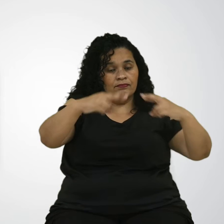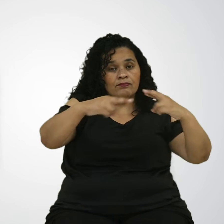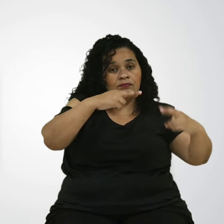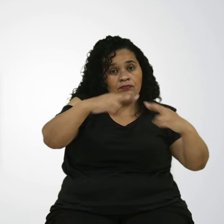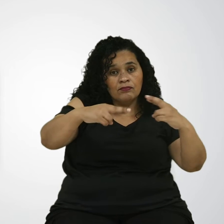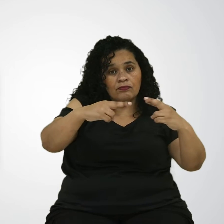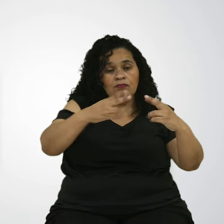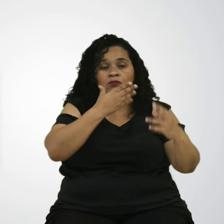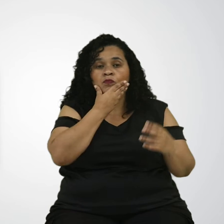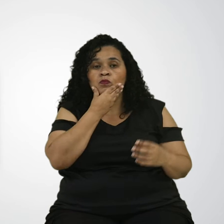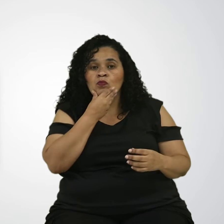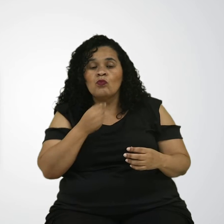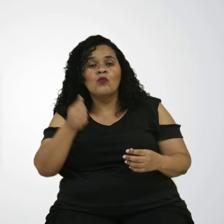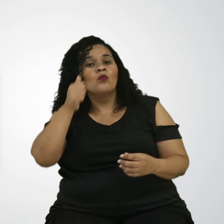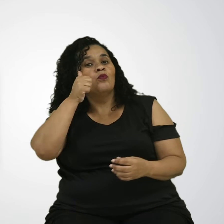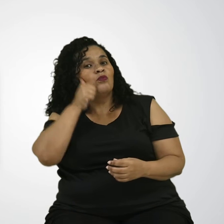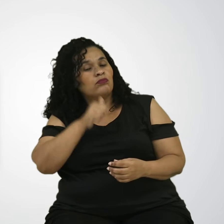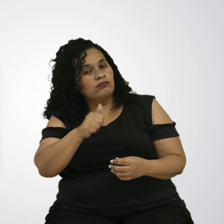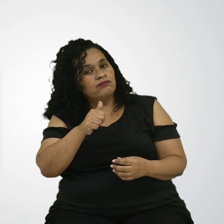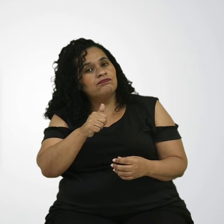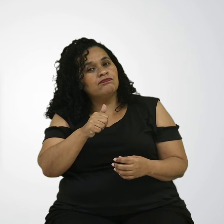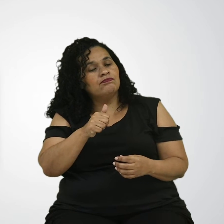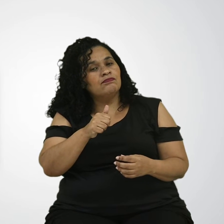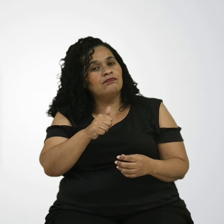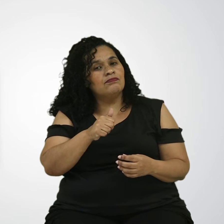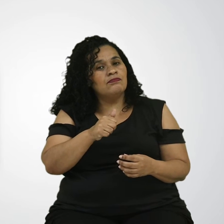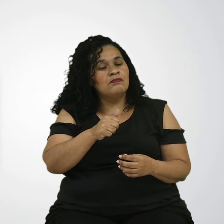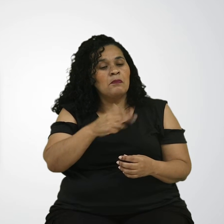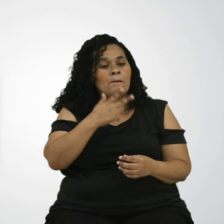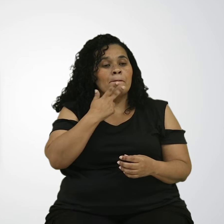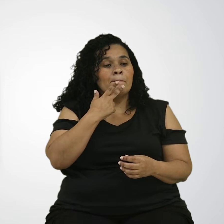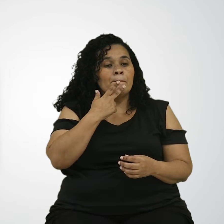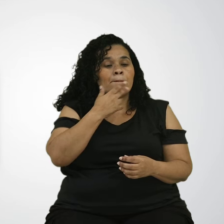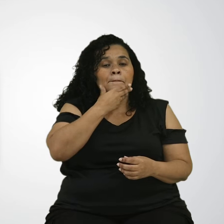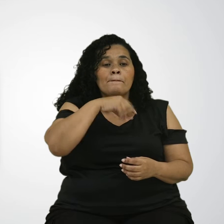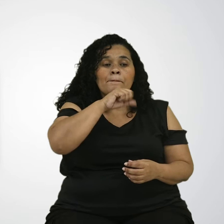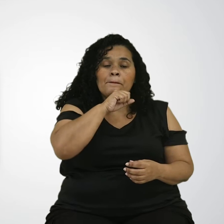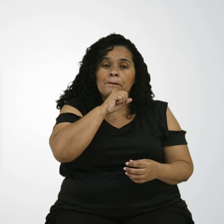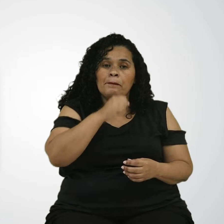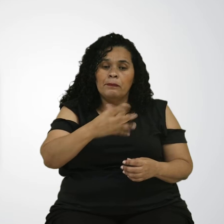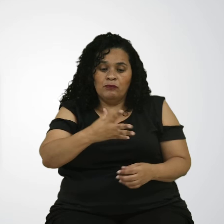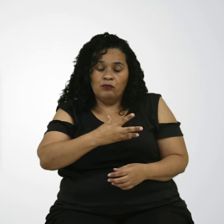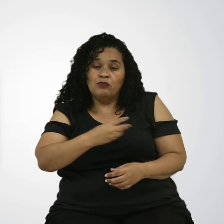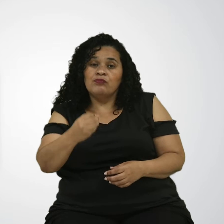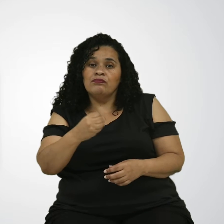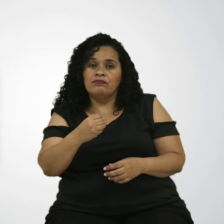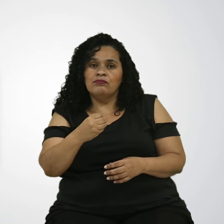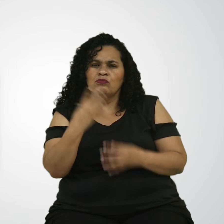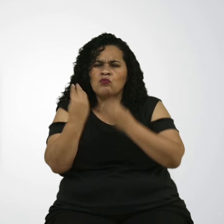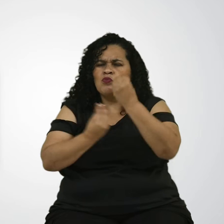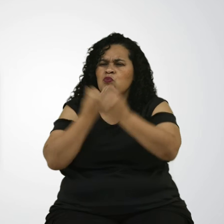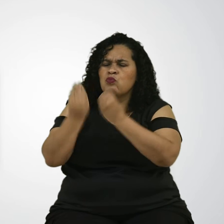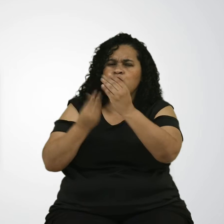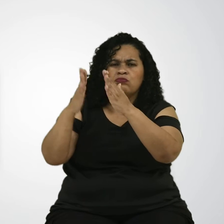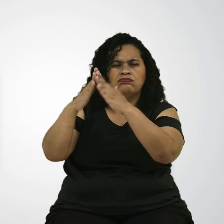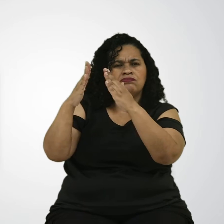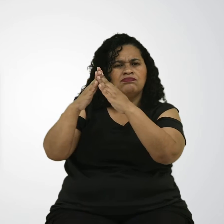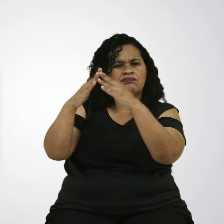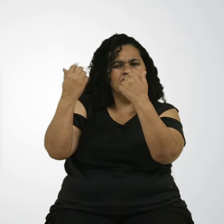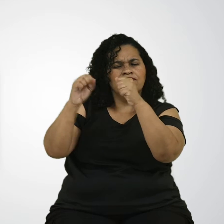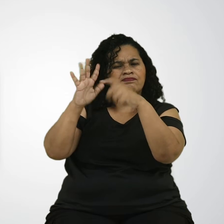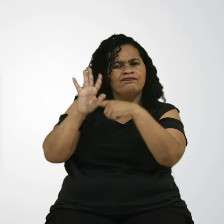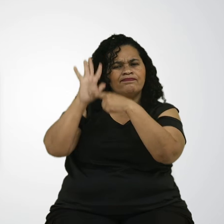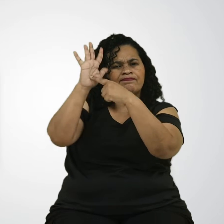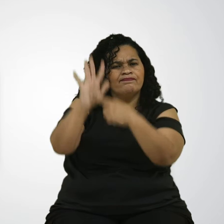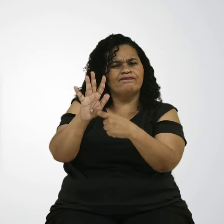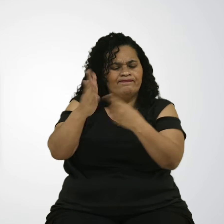marido e esposa, seja no relacionamento pais e filhos, mas como esse lar precisa refletir a nova